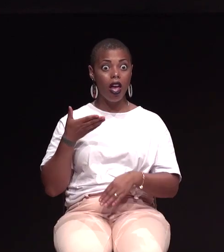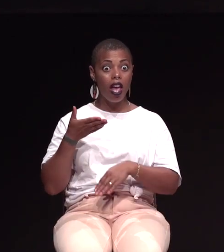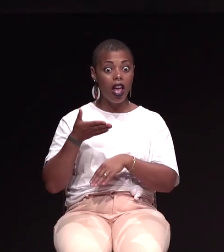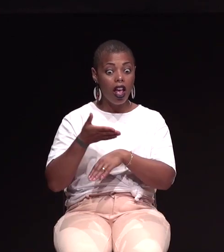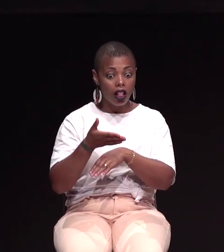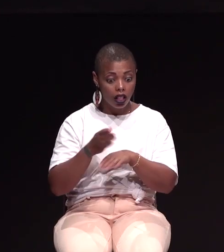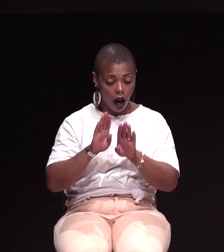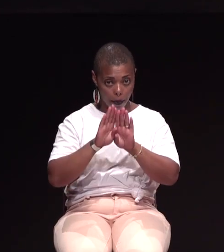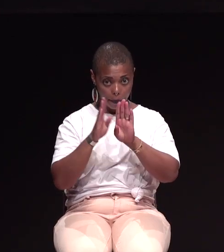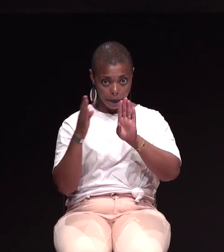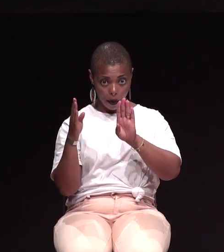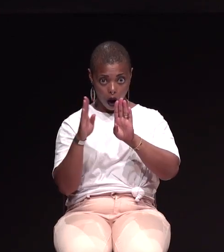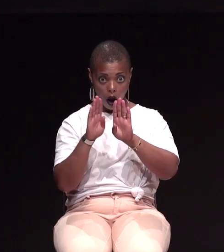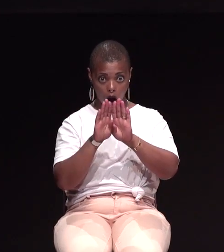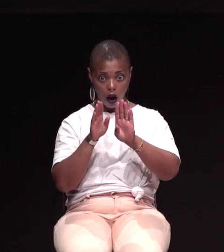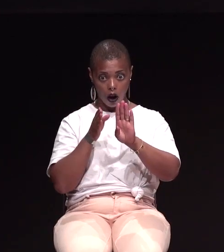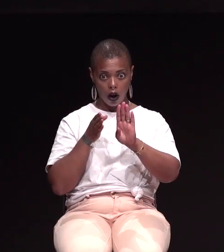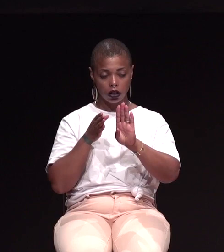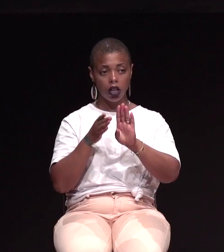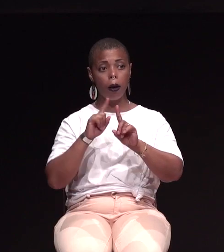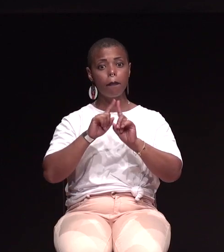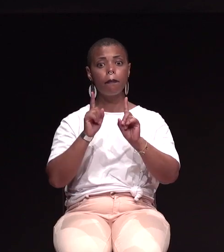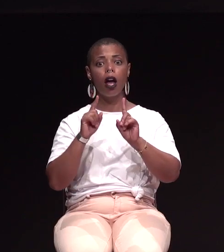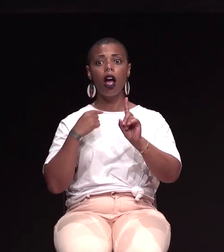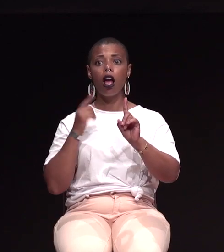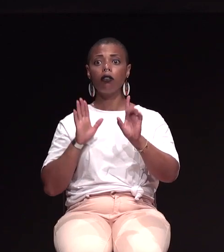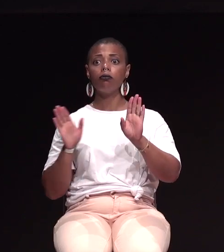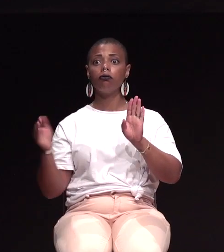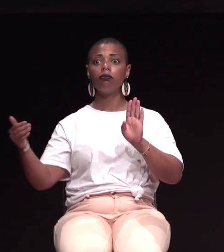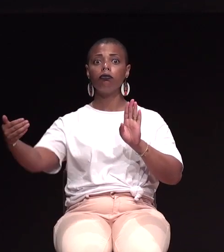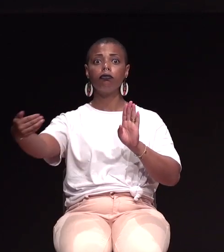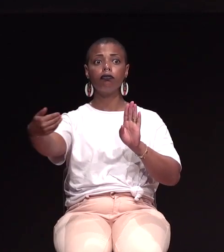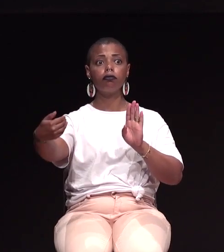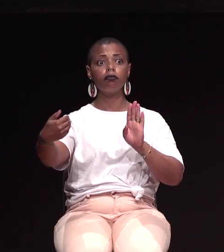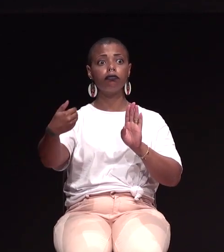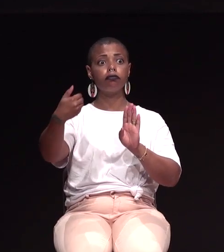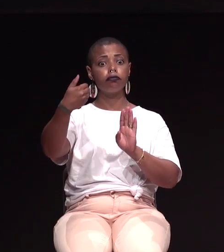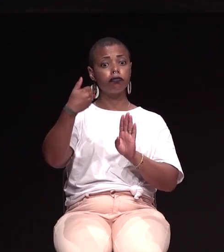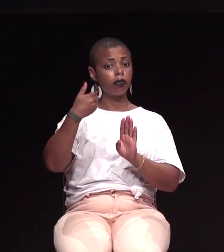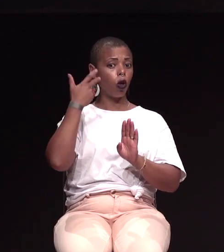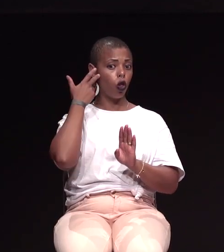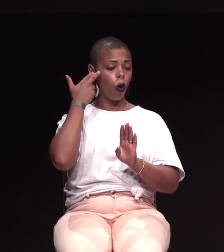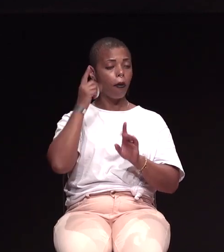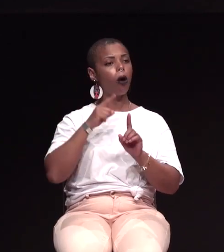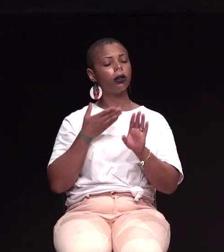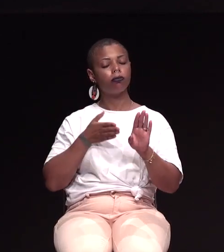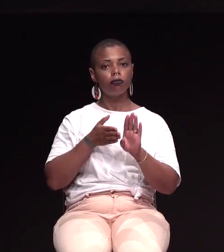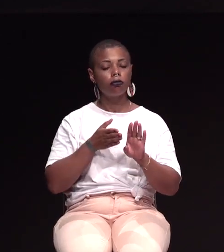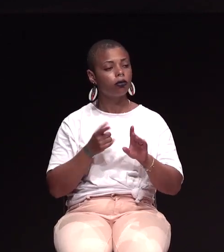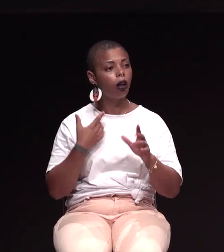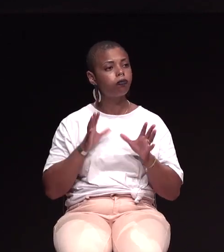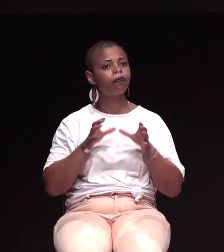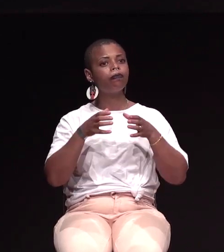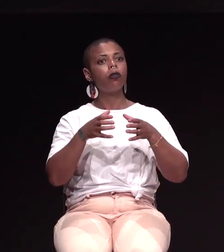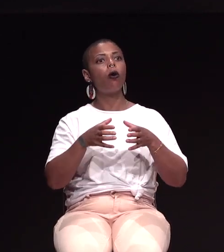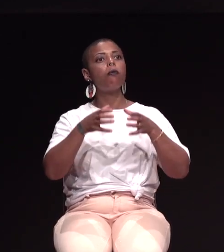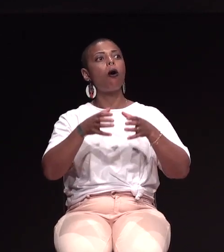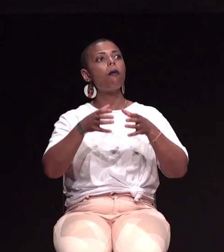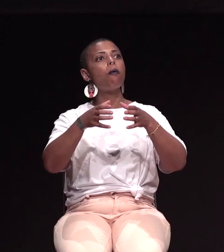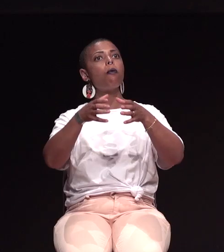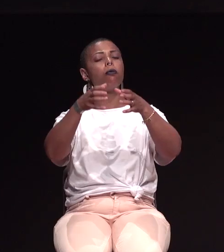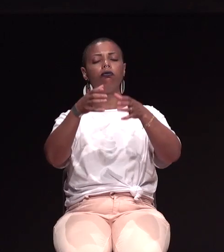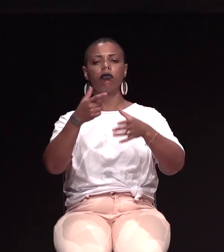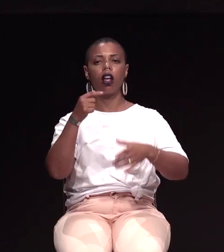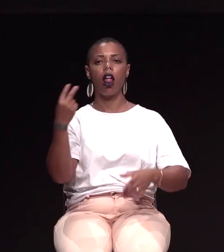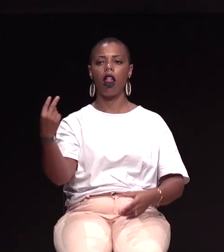que eu entrei porque alguém falou comigo, sobe por aqui. E eu subi junto com uma turma. E o segurança